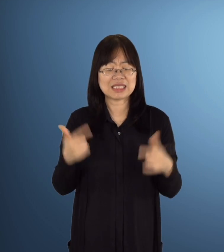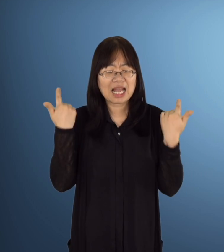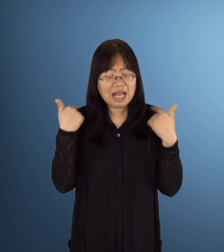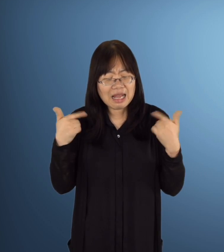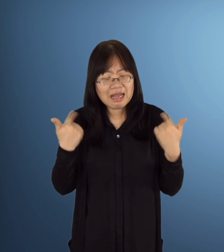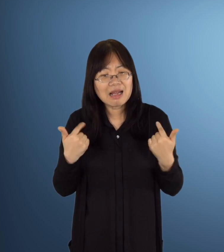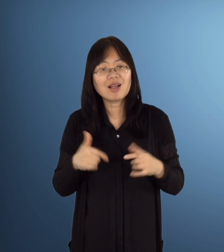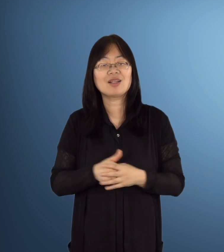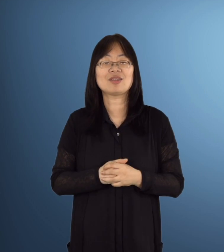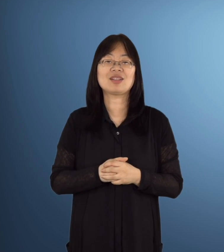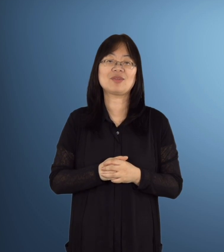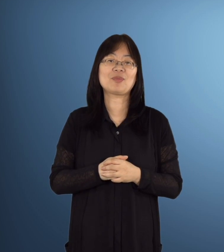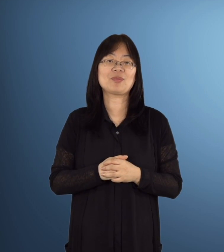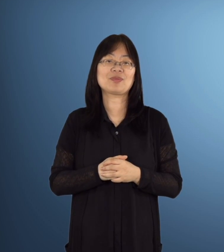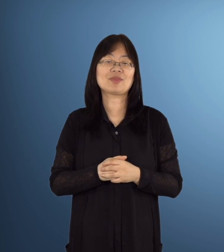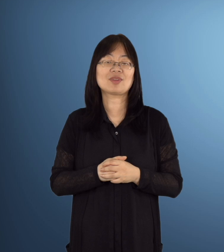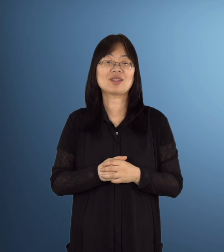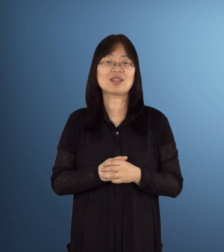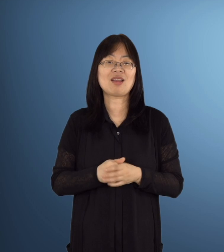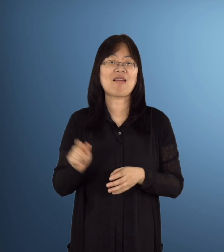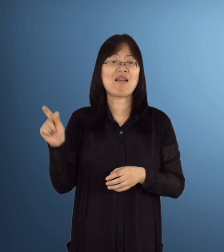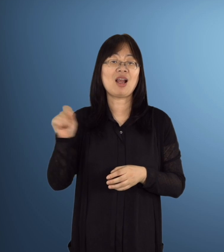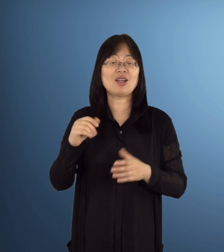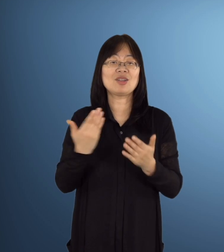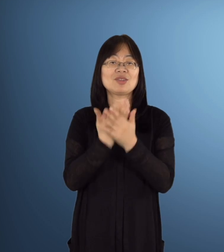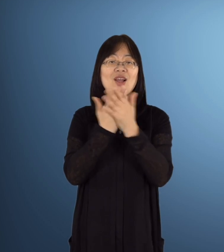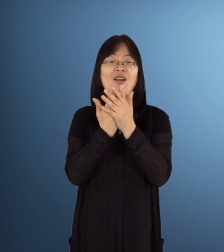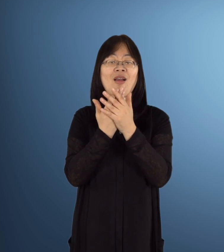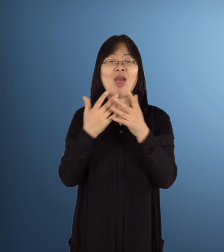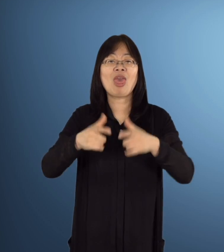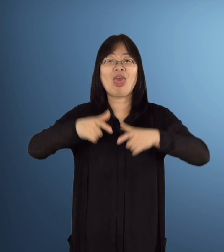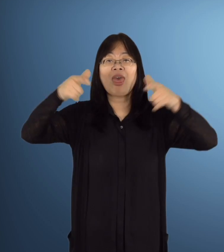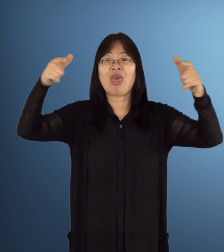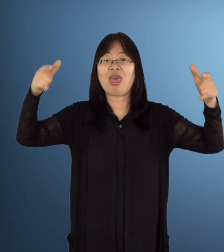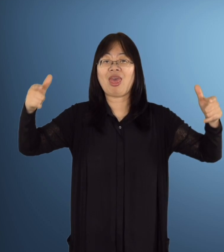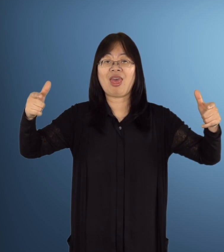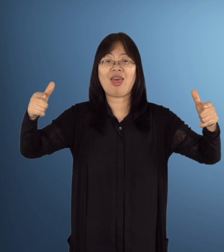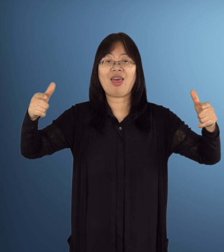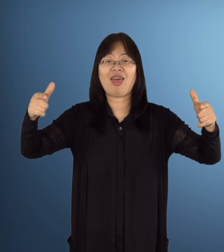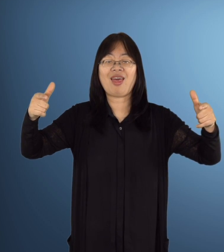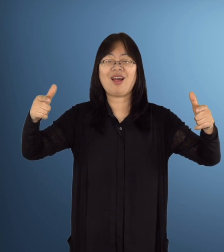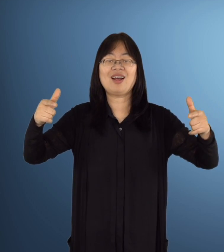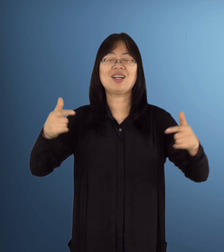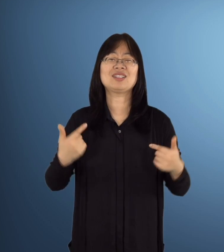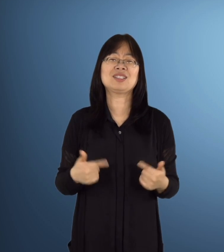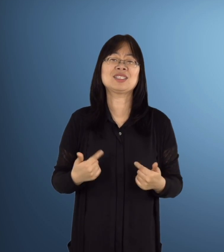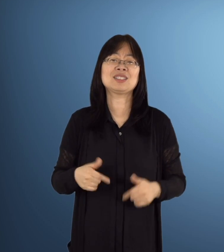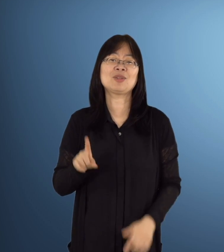항상 급속한 성장과 팽창은 늘